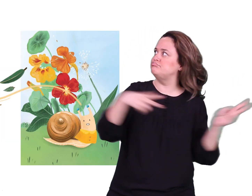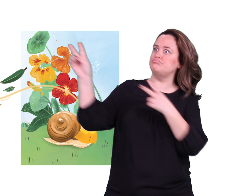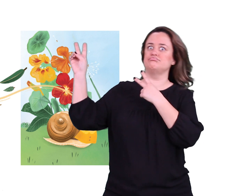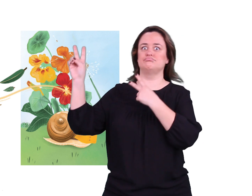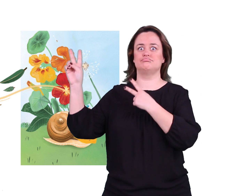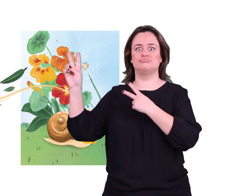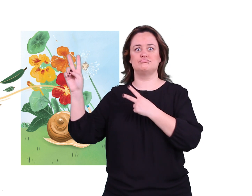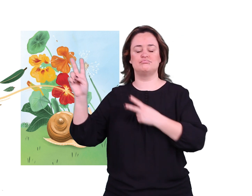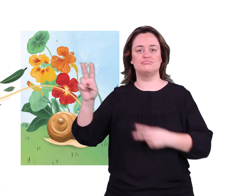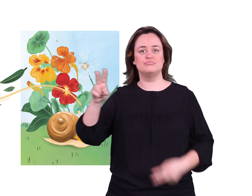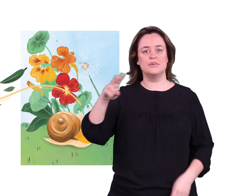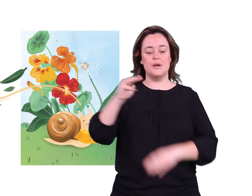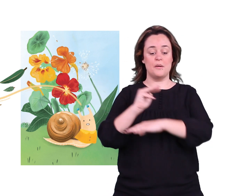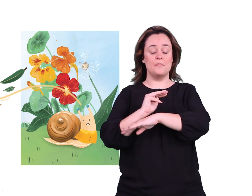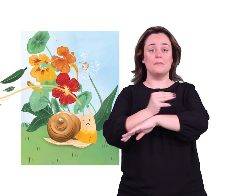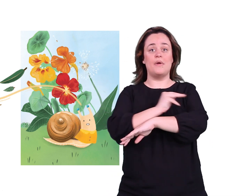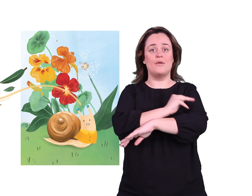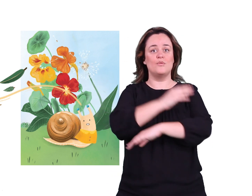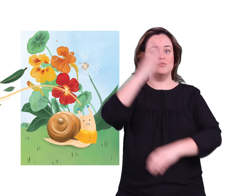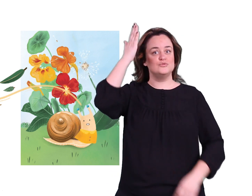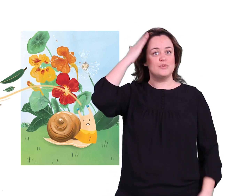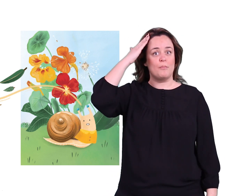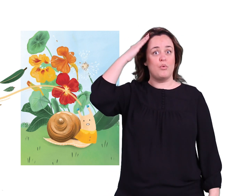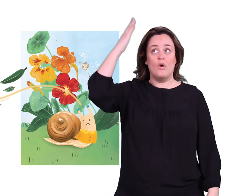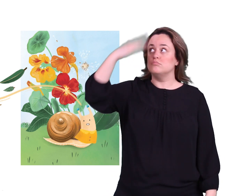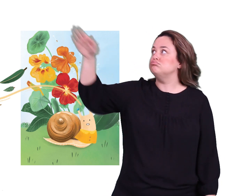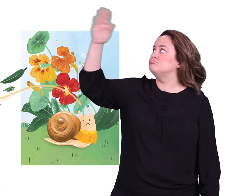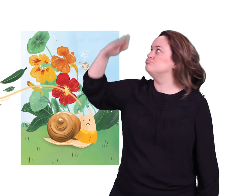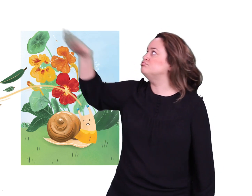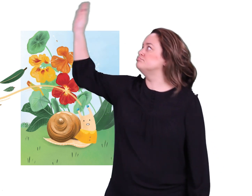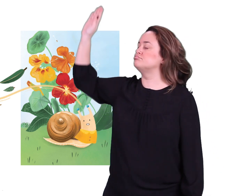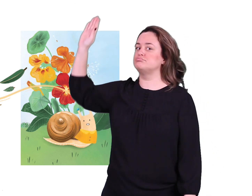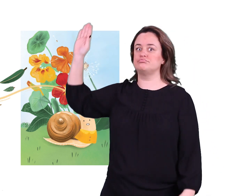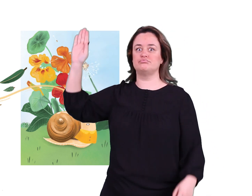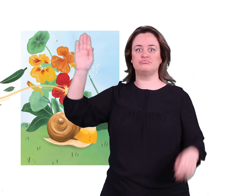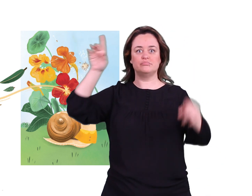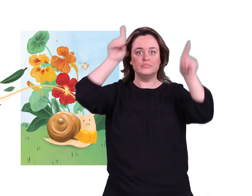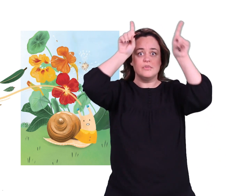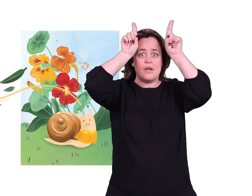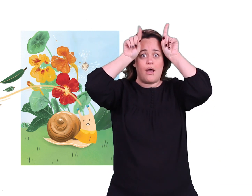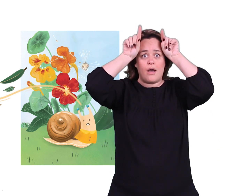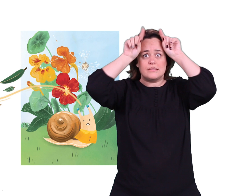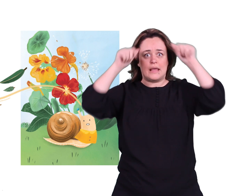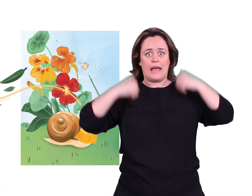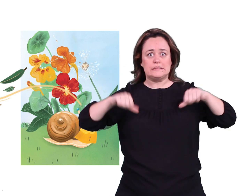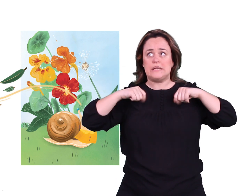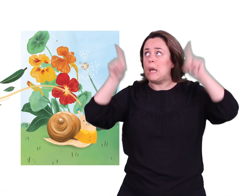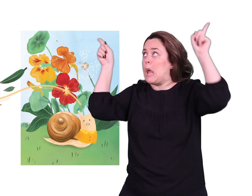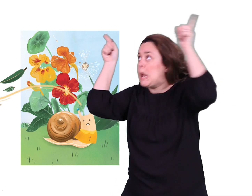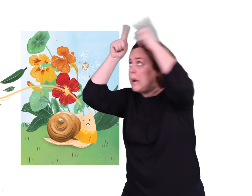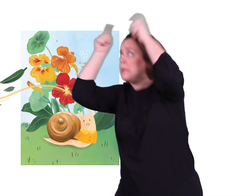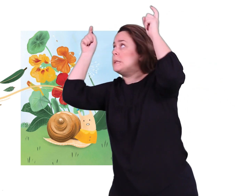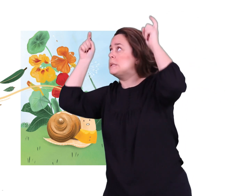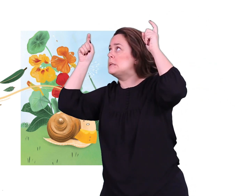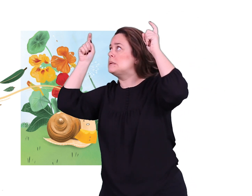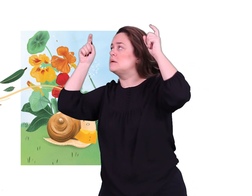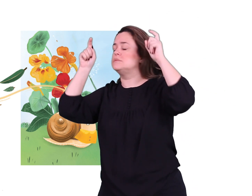Tout à coup, une bourrasque fait perdre le chapeau à Margot. Elle essaie de